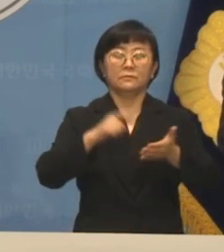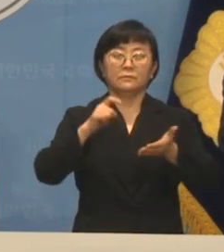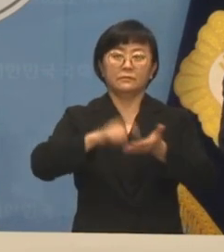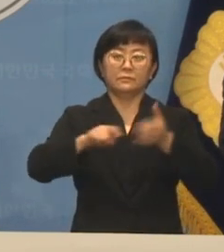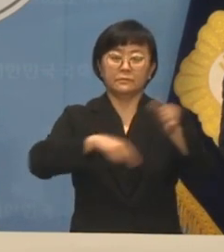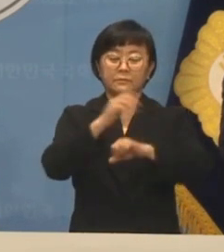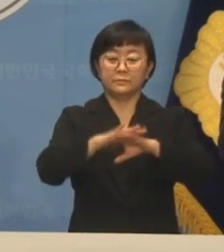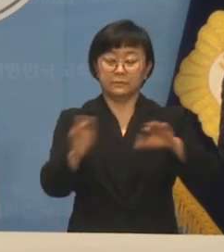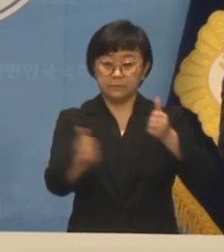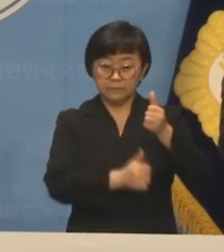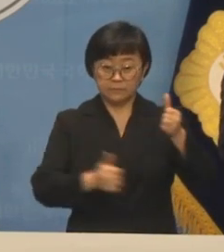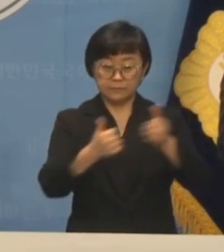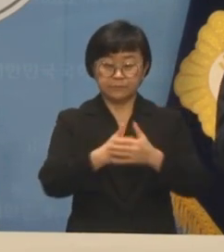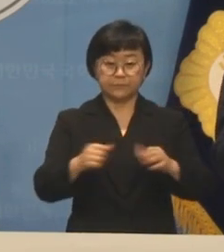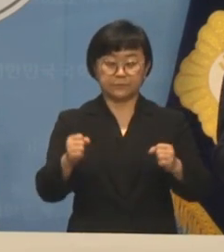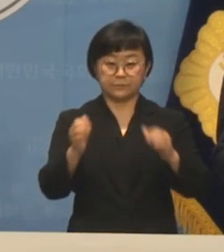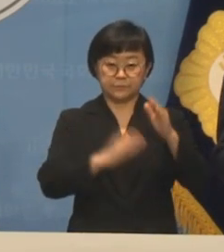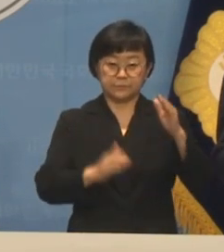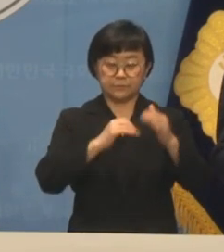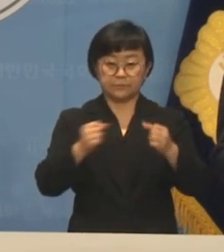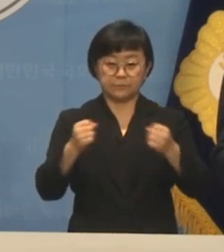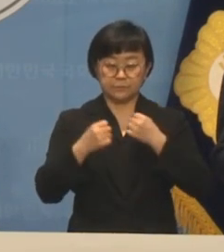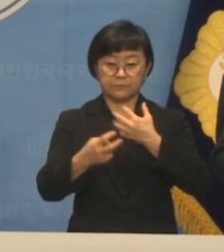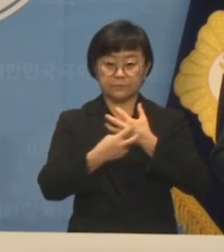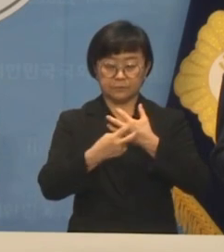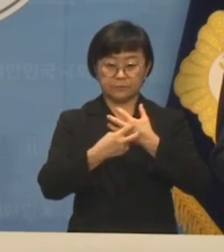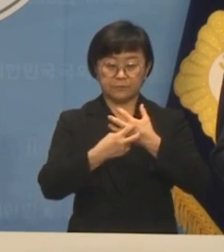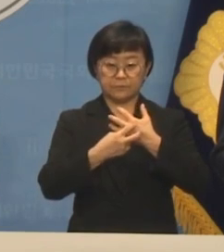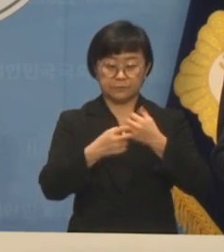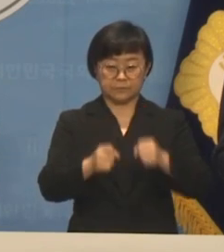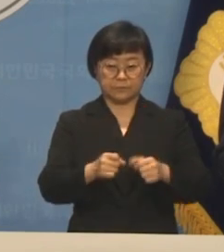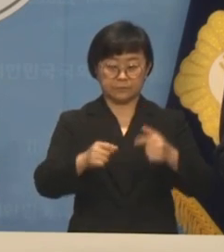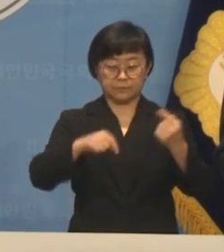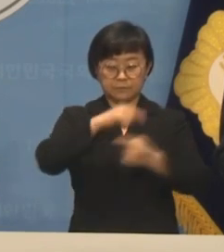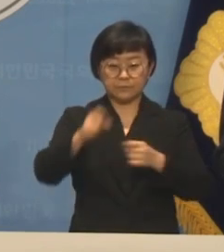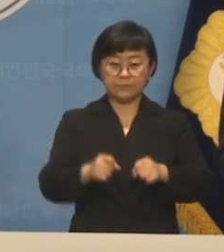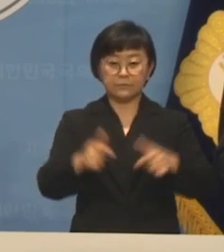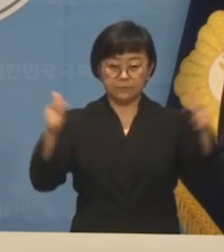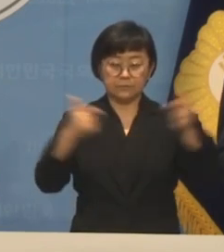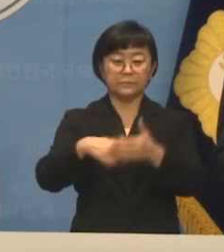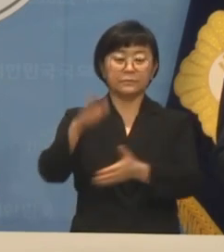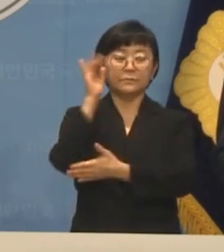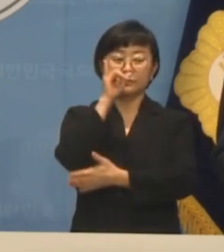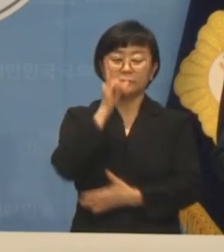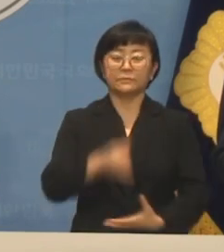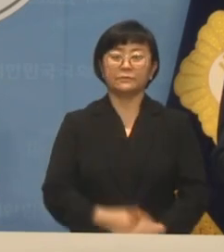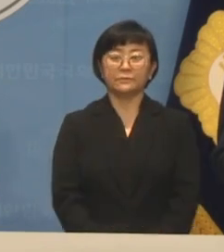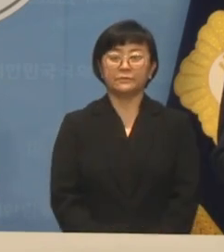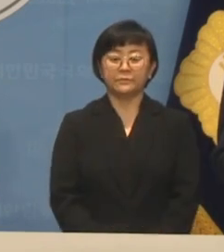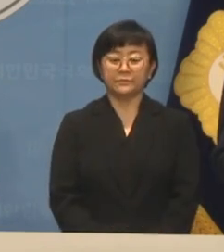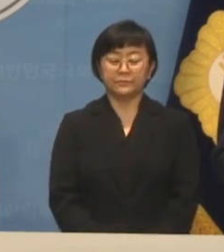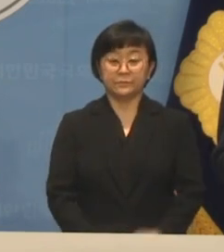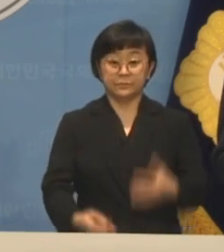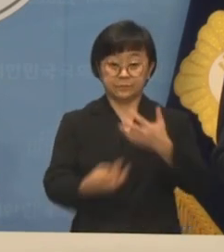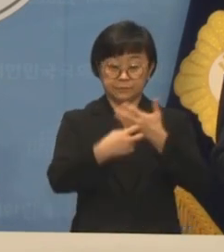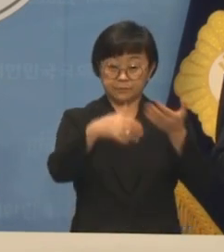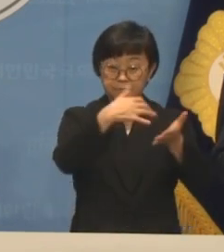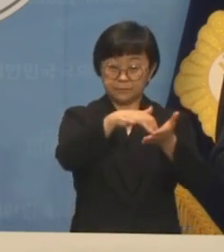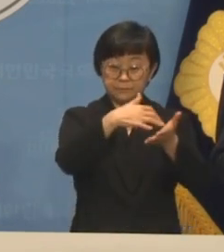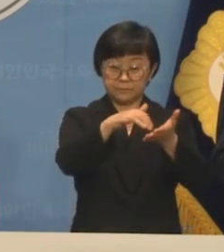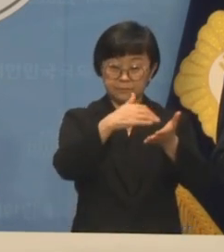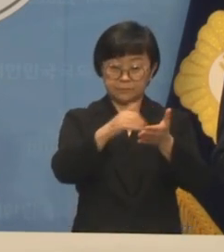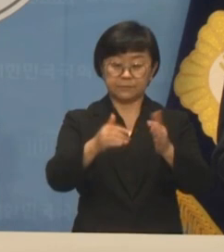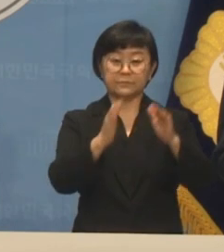비상대책으로 공공보건의료기관 운영 확대를 이야기하고 있습니다. 의사 수가